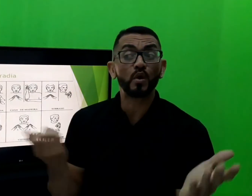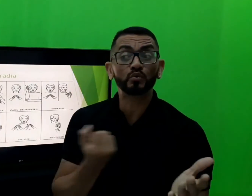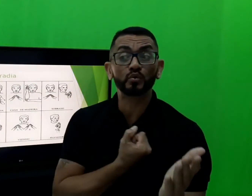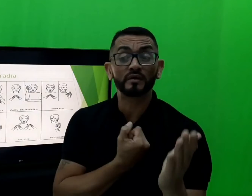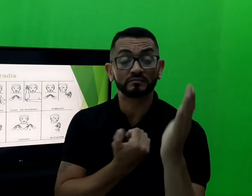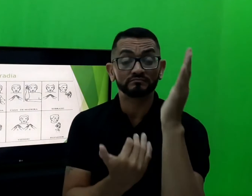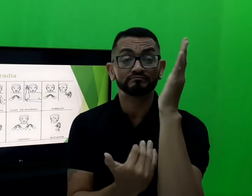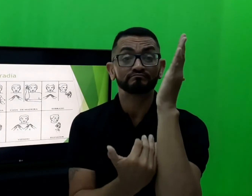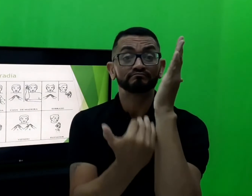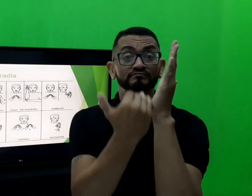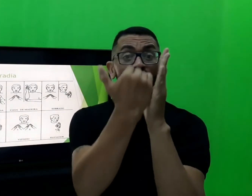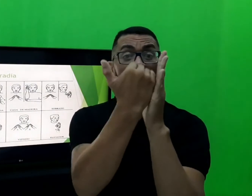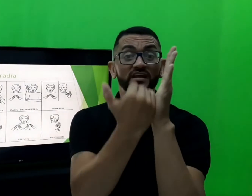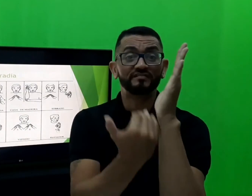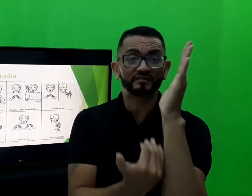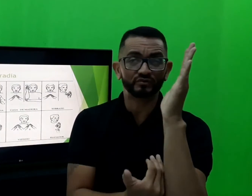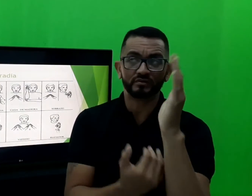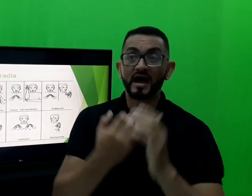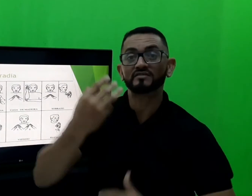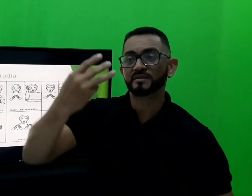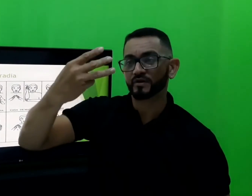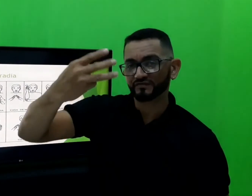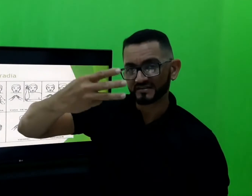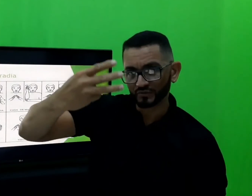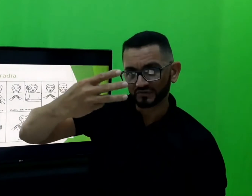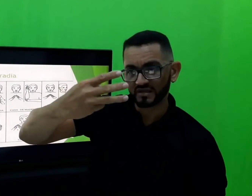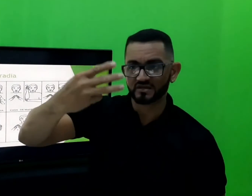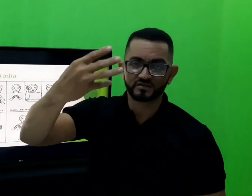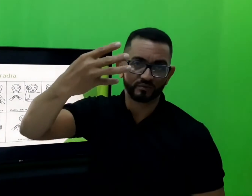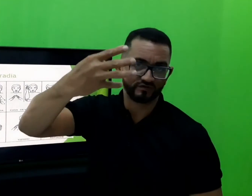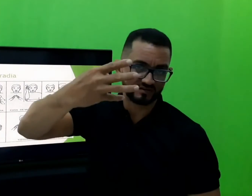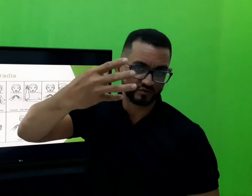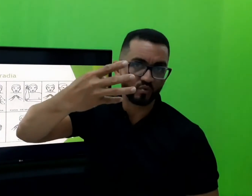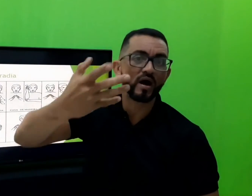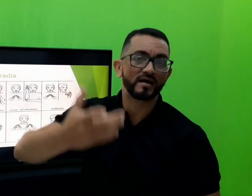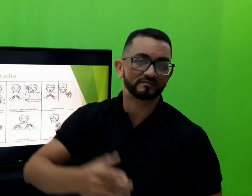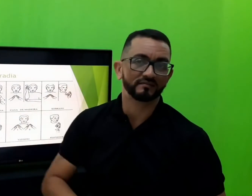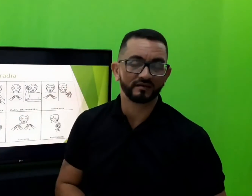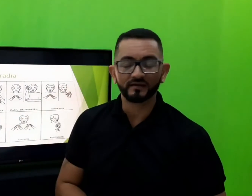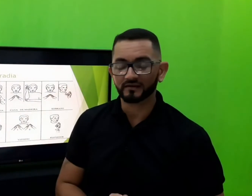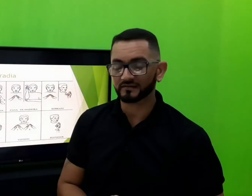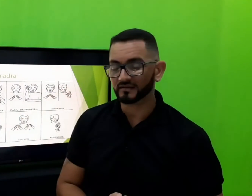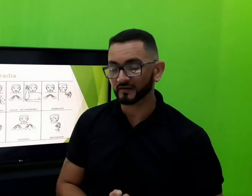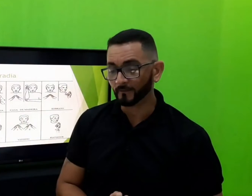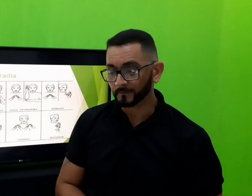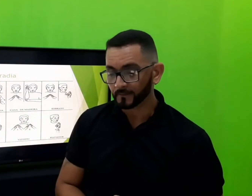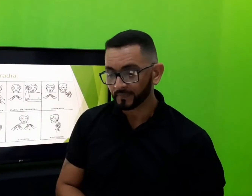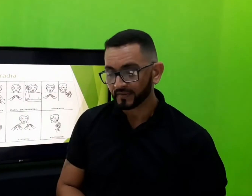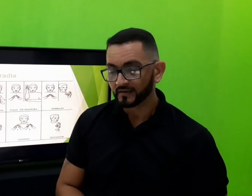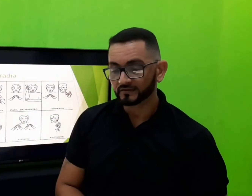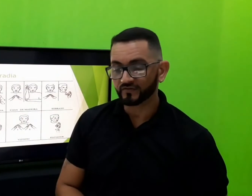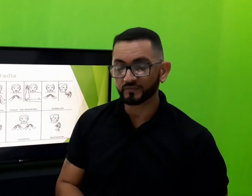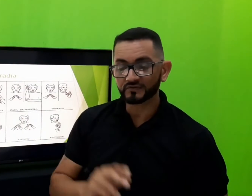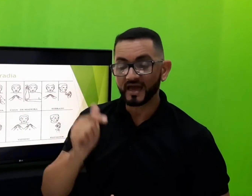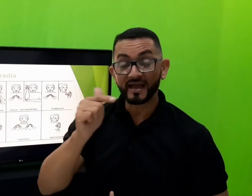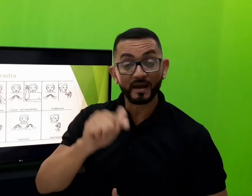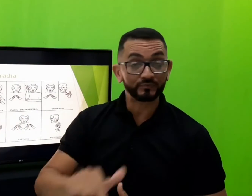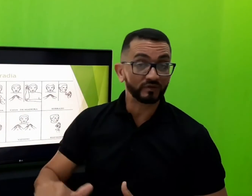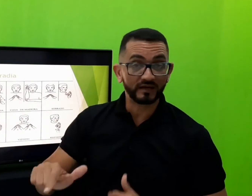o número no elevador? Aí você pode fazer o 3, você pode fazer o 4. Entendeu? Então, vamos lá